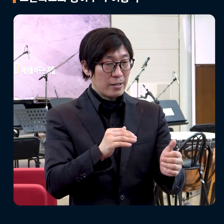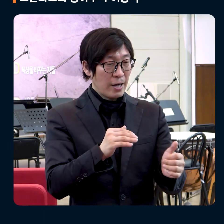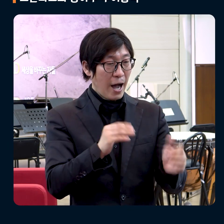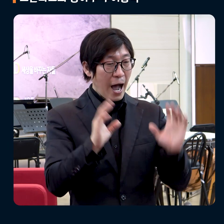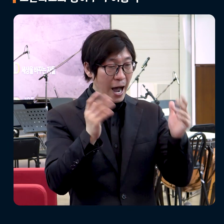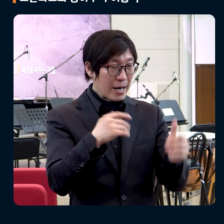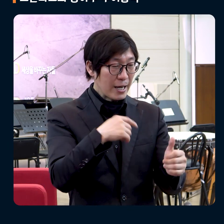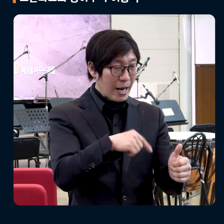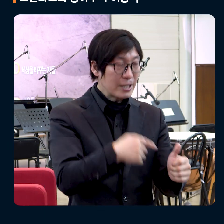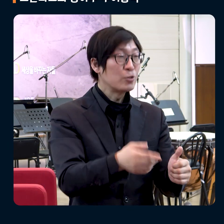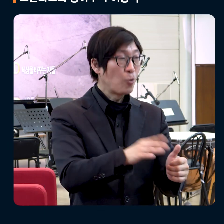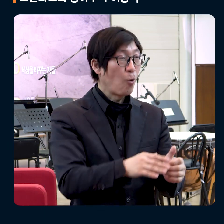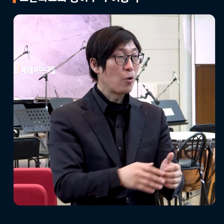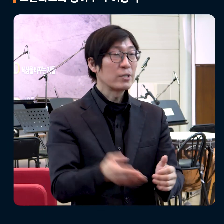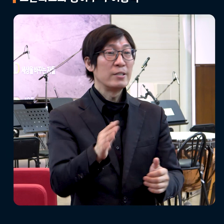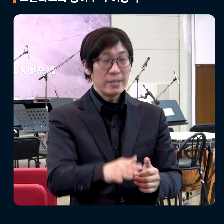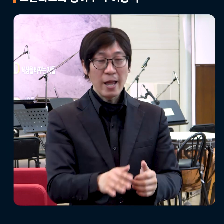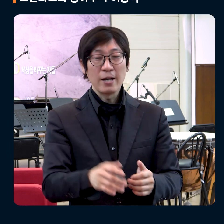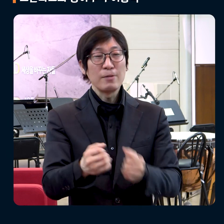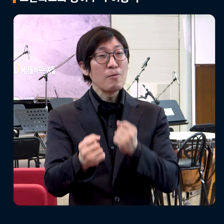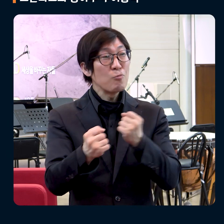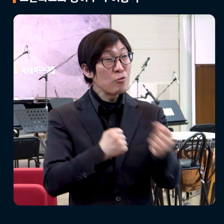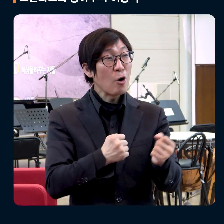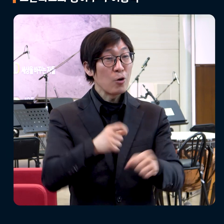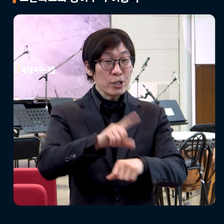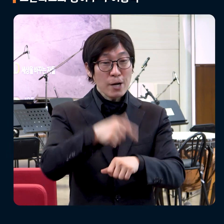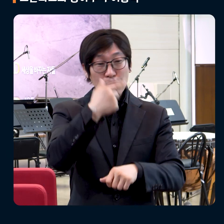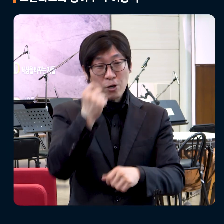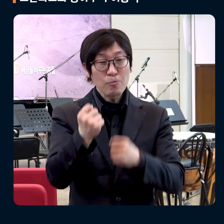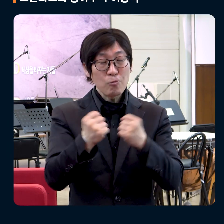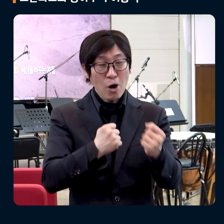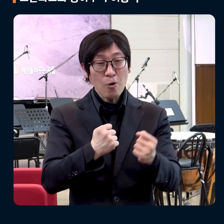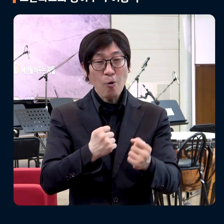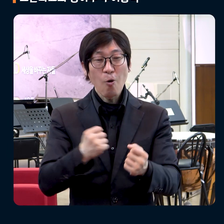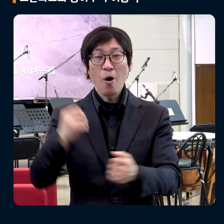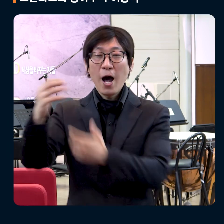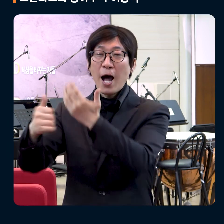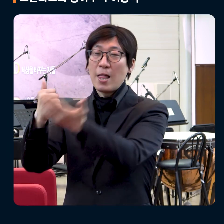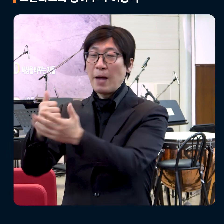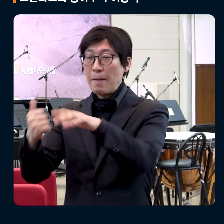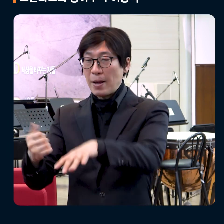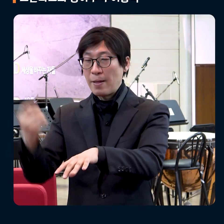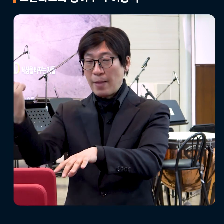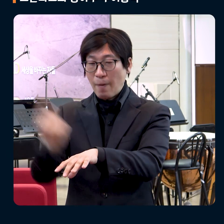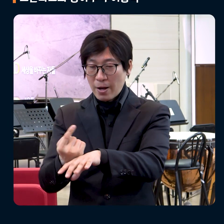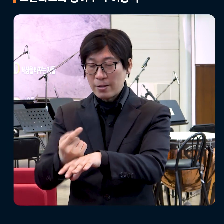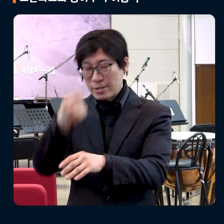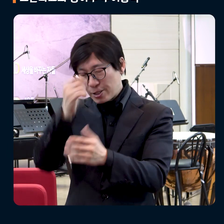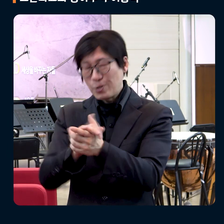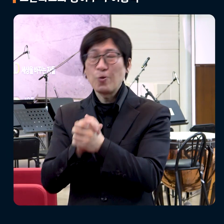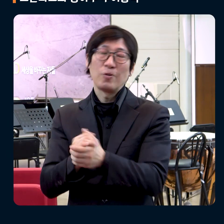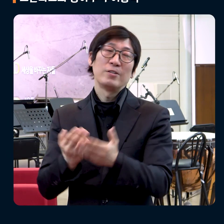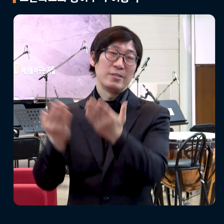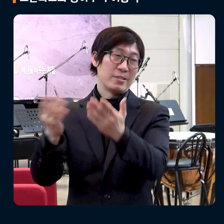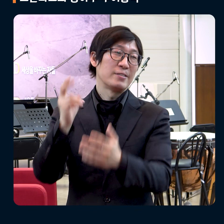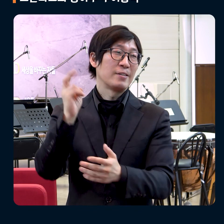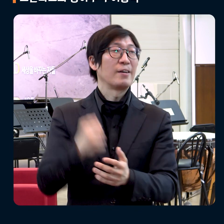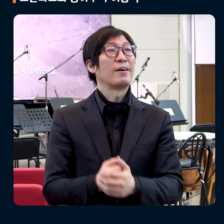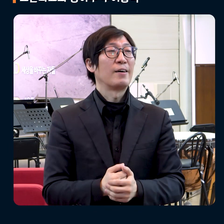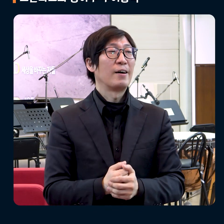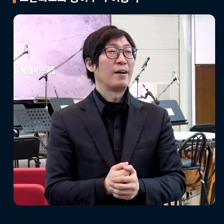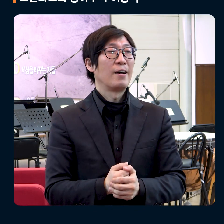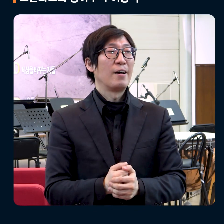새벽에 와서, 하나님, 우리 애들 지금 입시 때문에 그래요. 우리 결혼을 해서 그렇고 애들이 지금 먹고 사는 게 어려워서